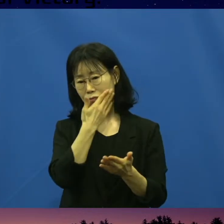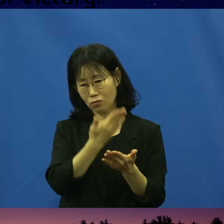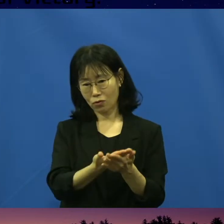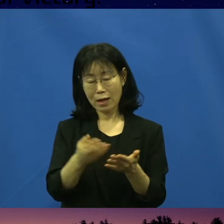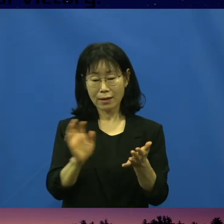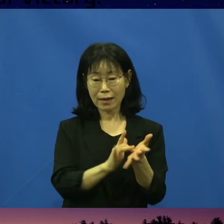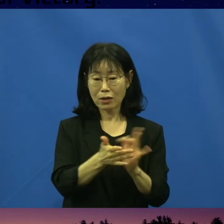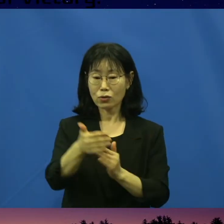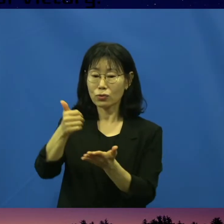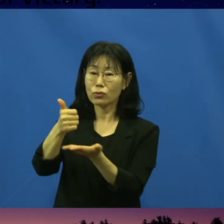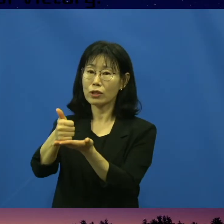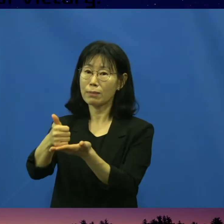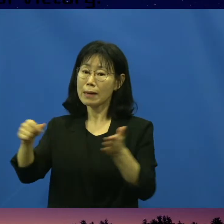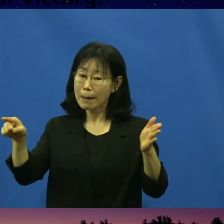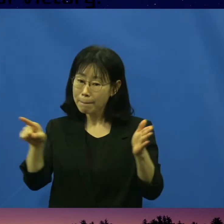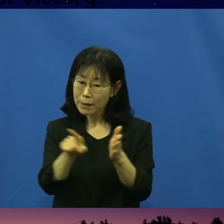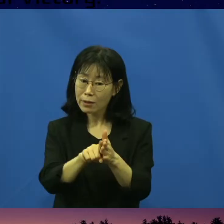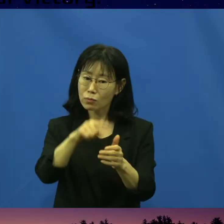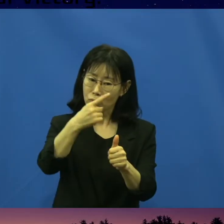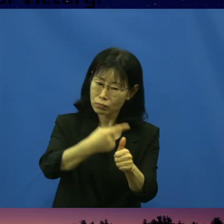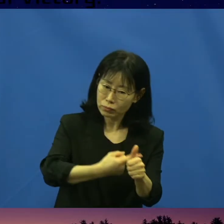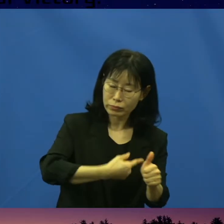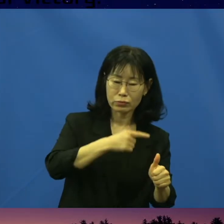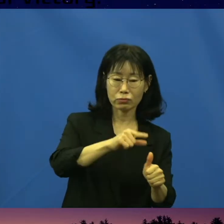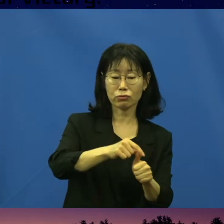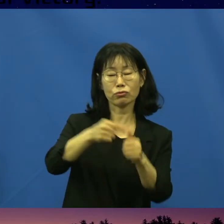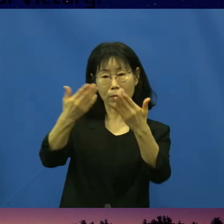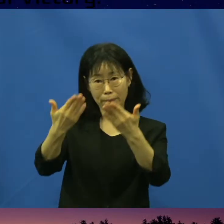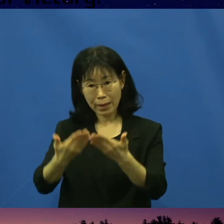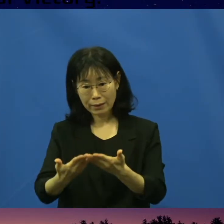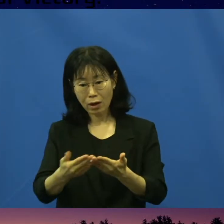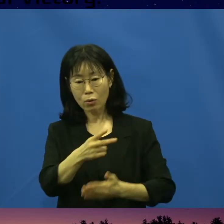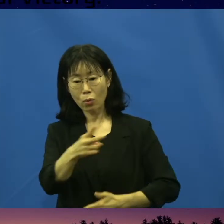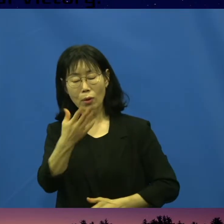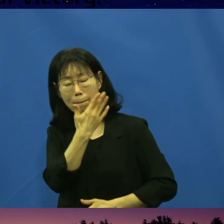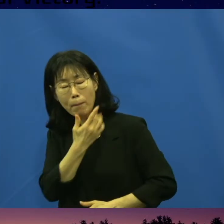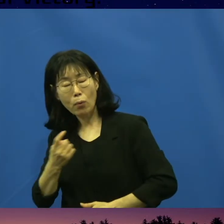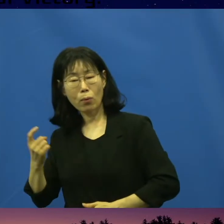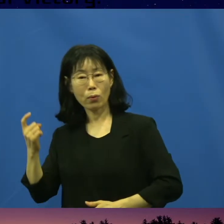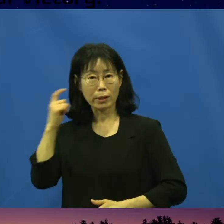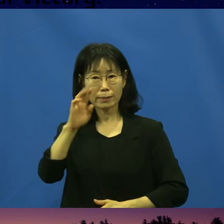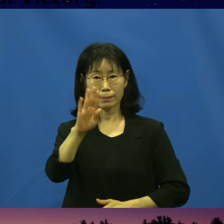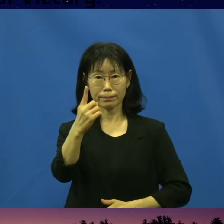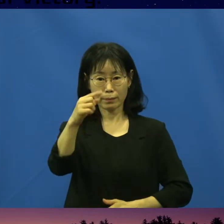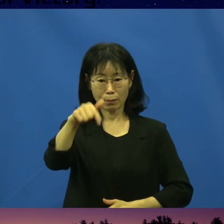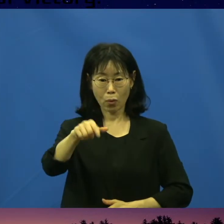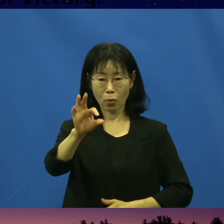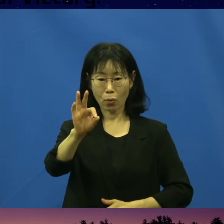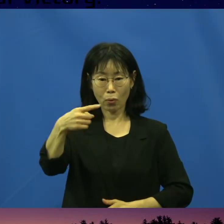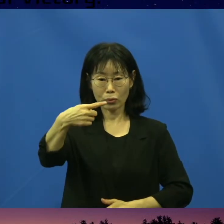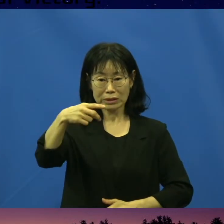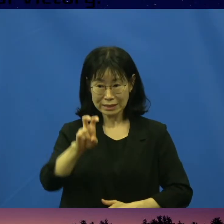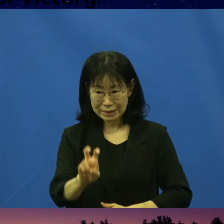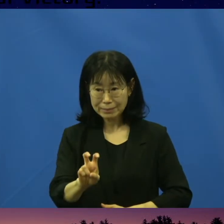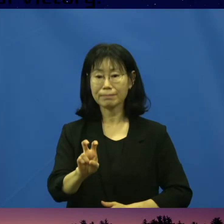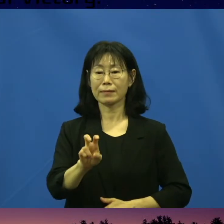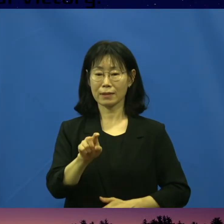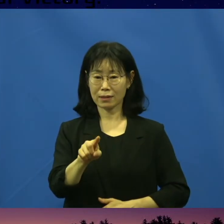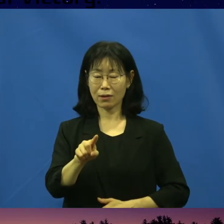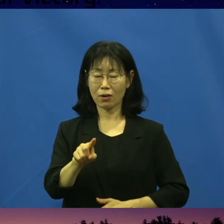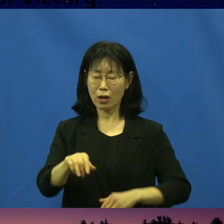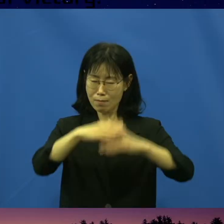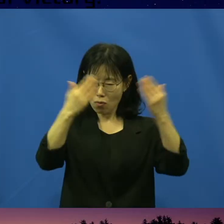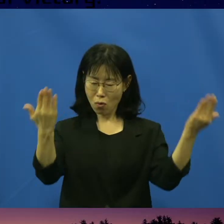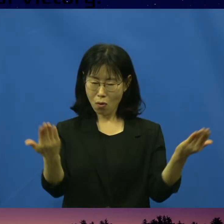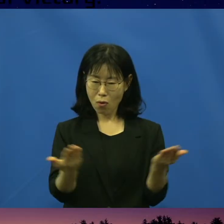믿으면 구원을 얻는다는 이 믿음, 이 복음이 모든 민족과 세상을 살릴 유일한 길이라고 하는